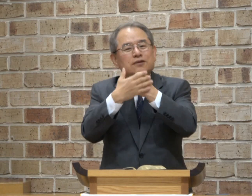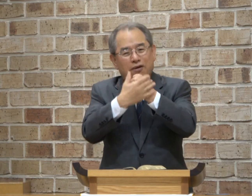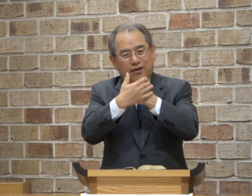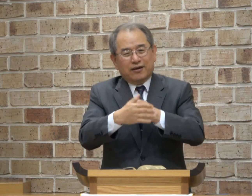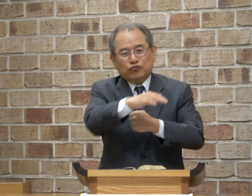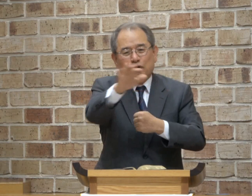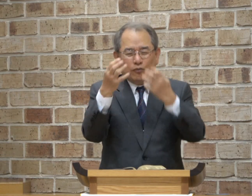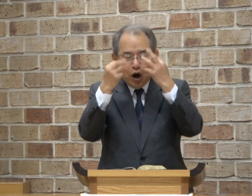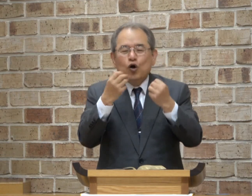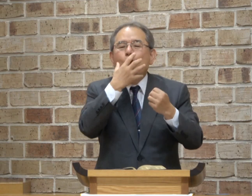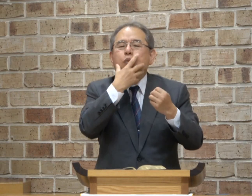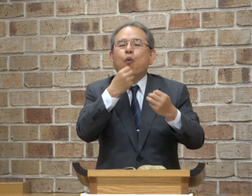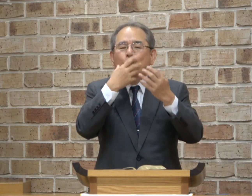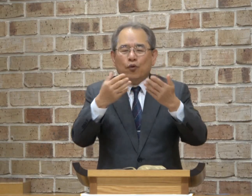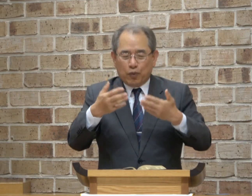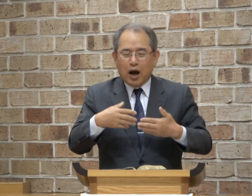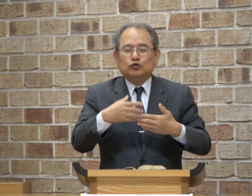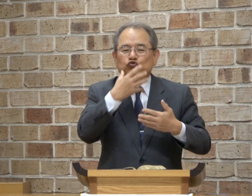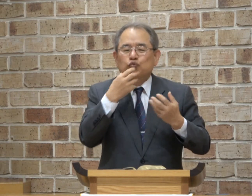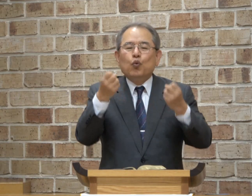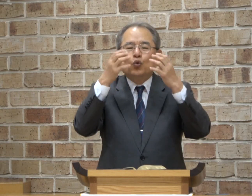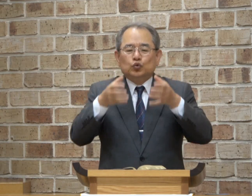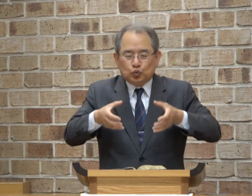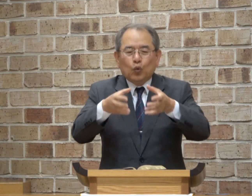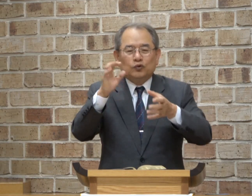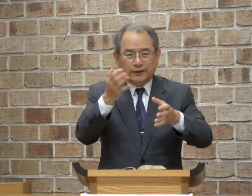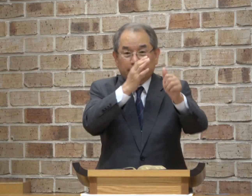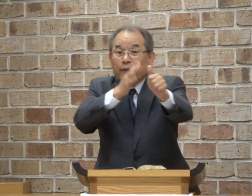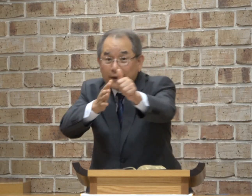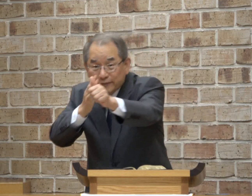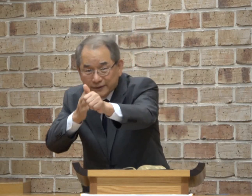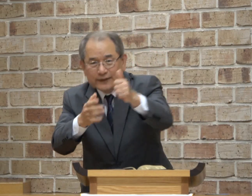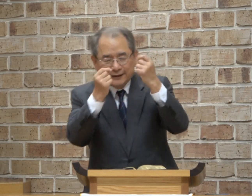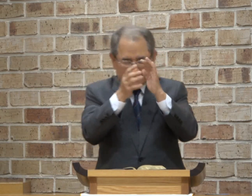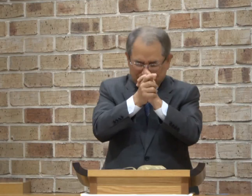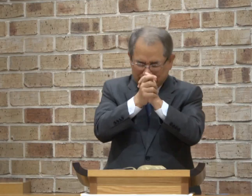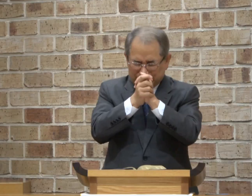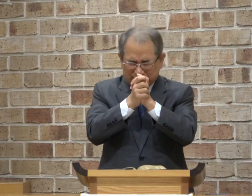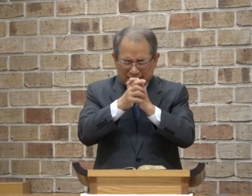하나님 기뻐하시는 일에 적극적으로 하나님이 하시는 일에 손을 짚고 흘러가는 것을